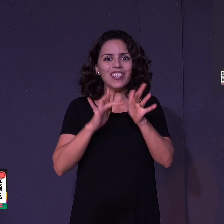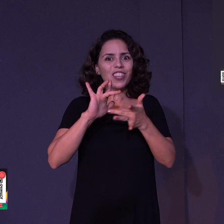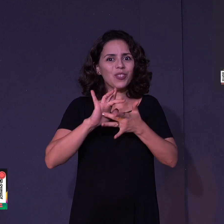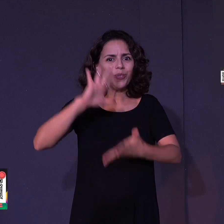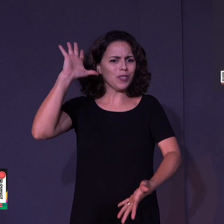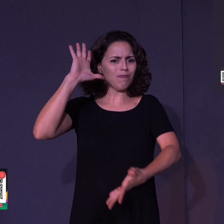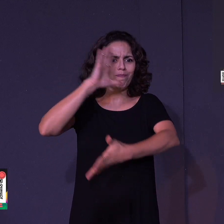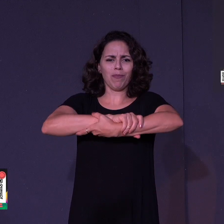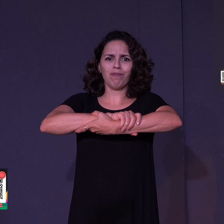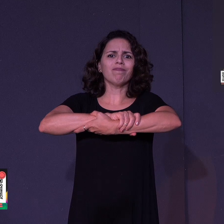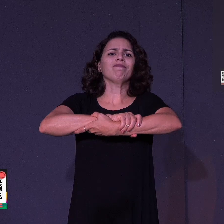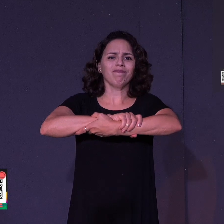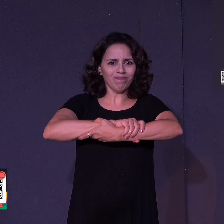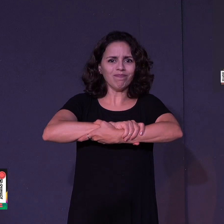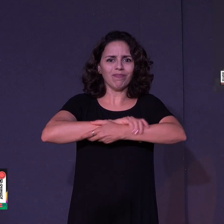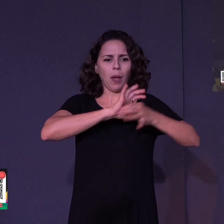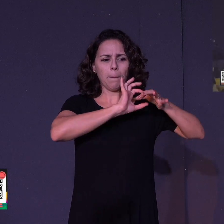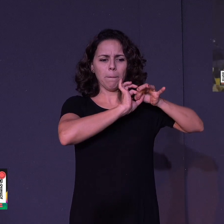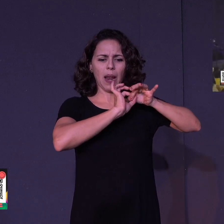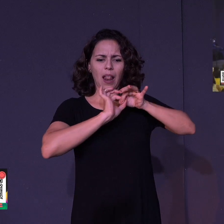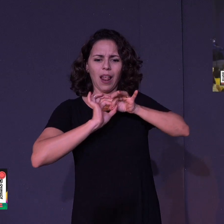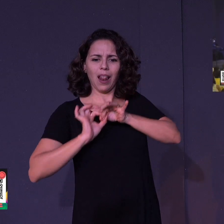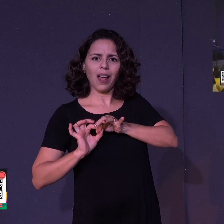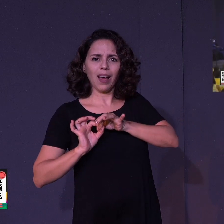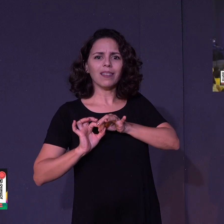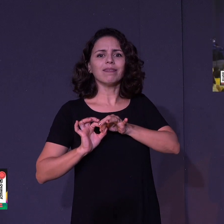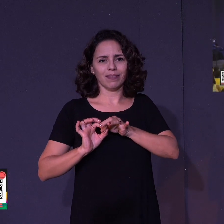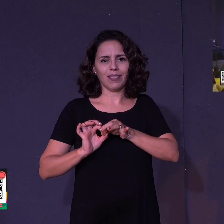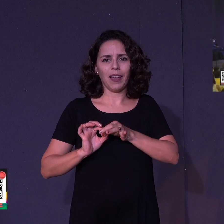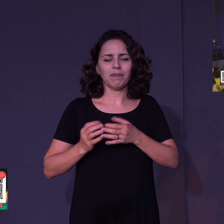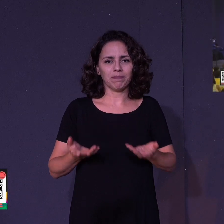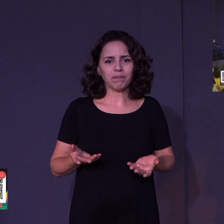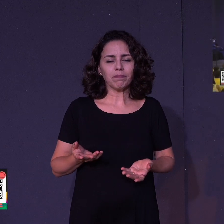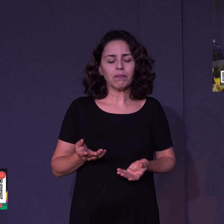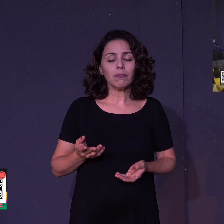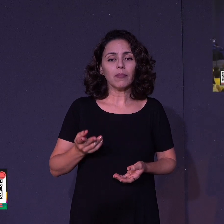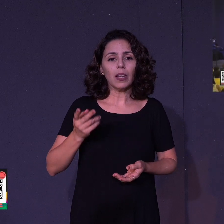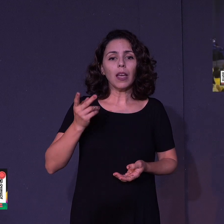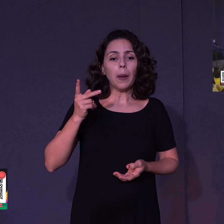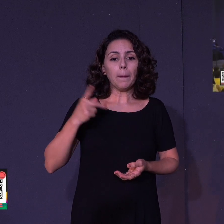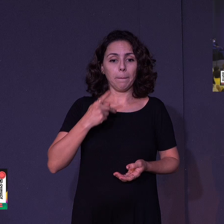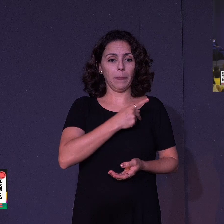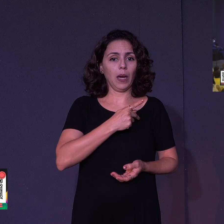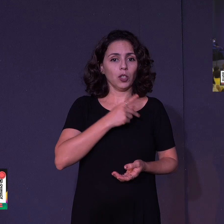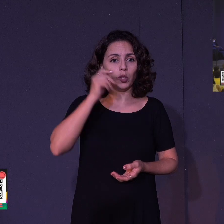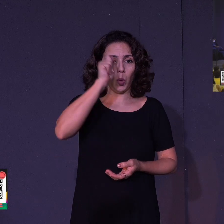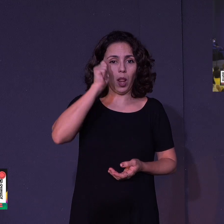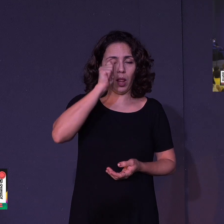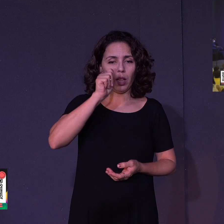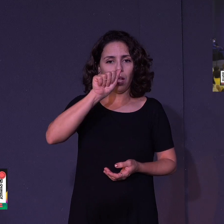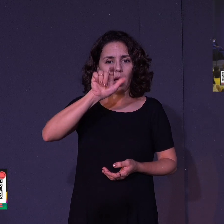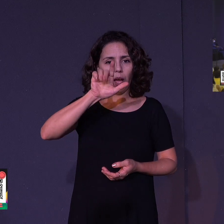reconectado. Como diz pastor Alex, gosta tanto de citar essa frase de Hernandes Dias Lopes: Deus